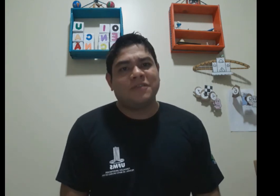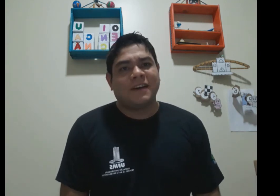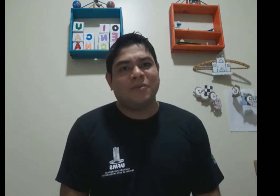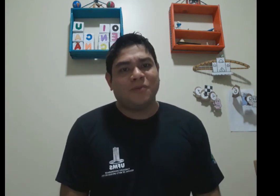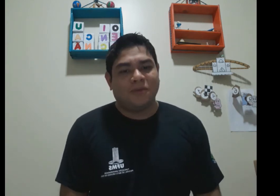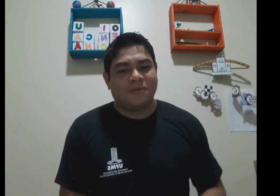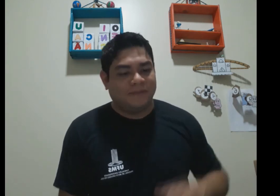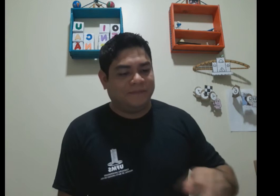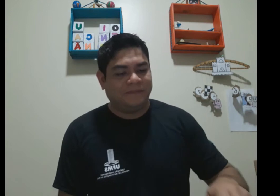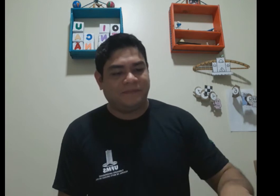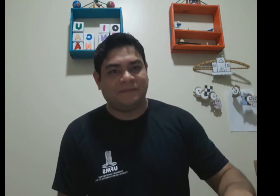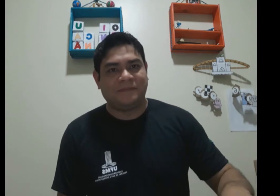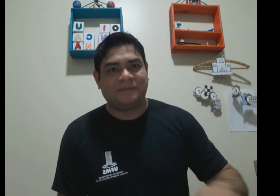ficar muito longo.